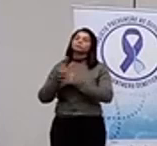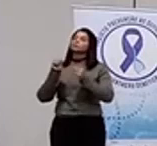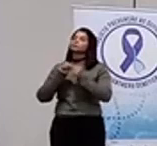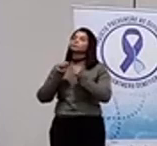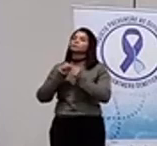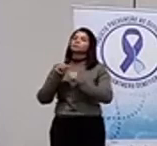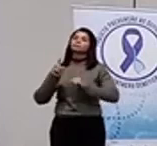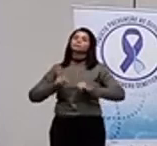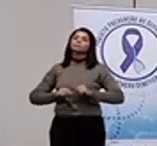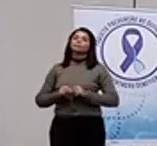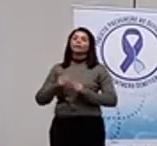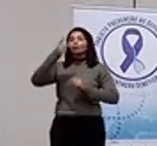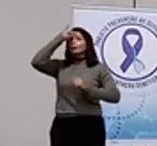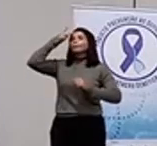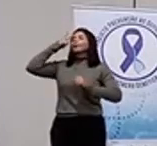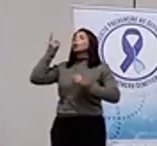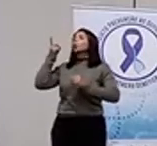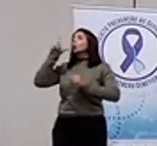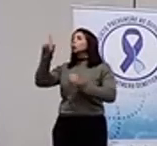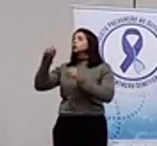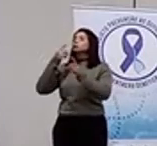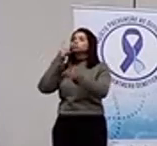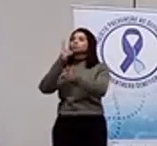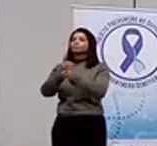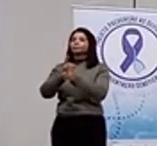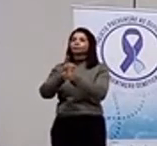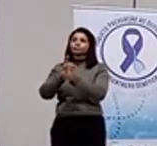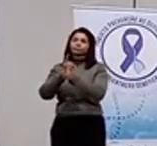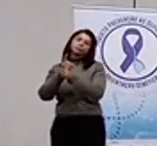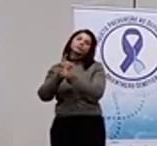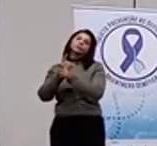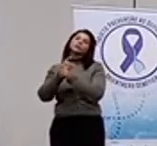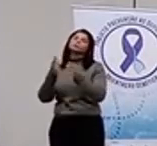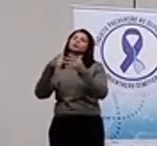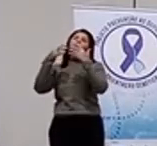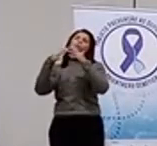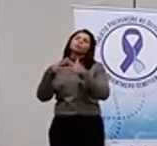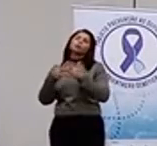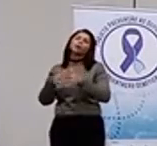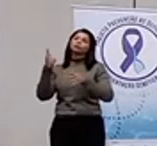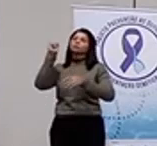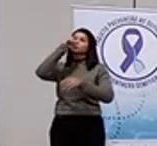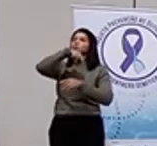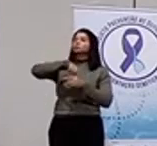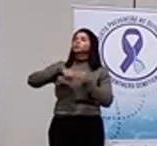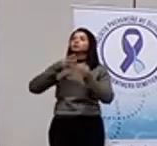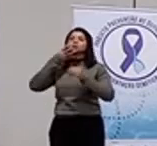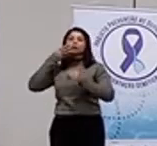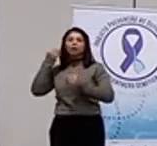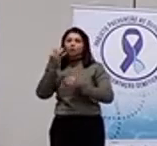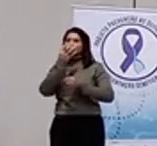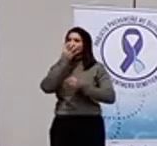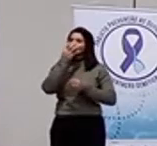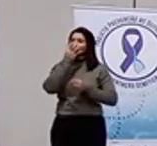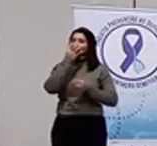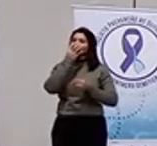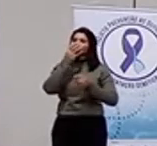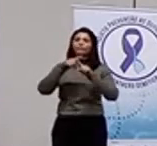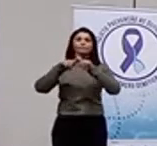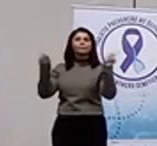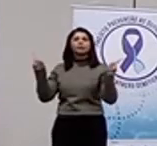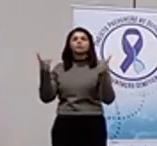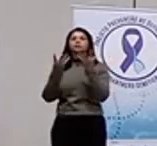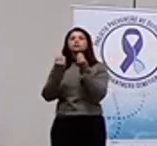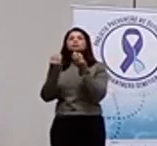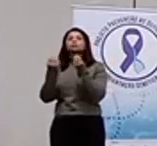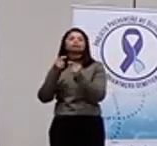na realidade, consegue chegar até mamíferos, digamos, mais complexos, né, como os cães e os gatos, mas muitas vezes você não